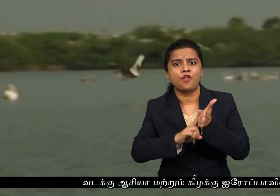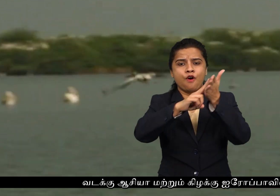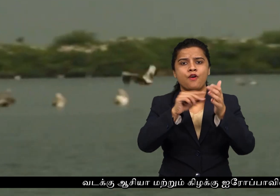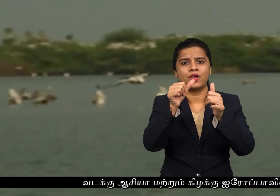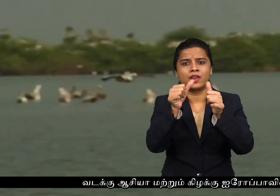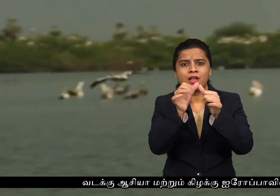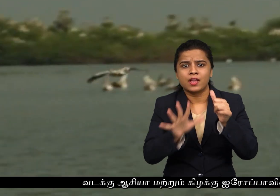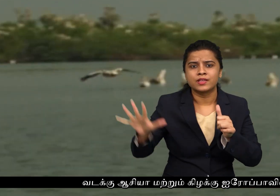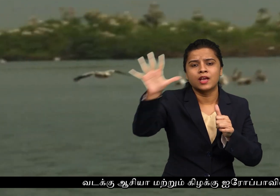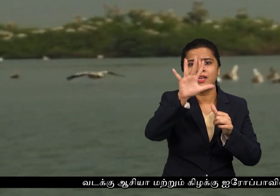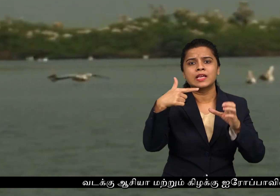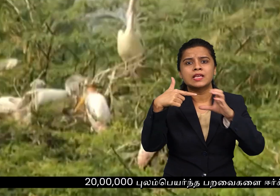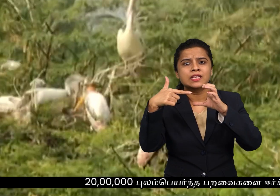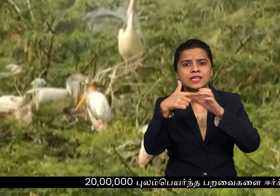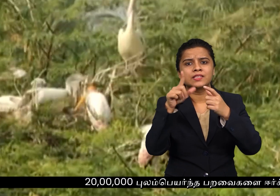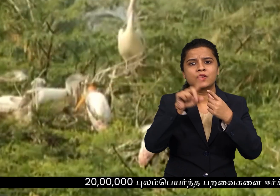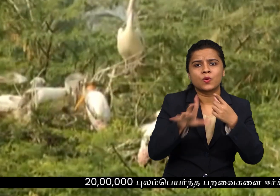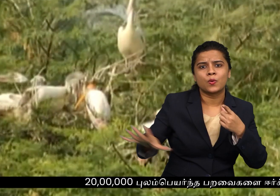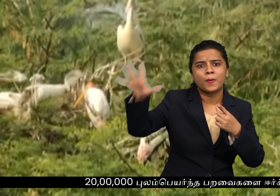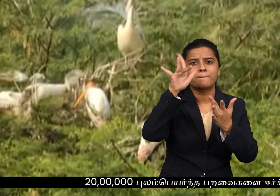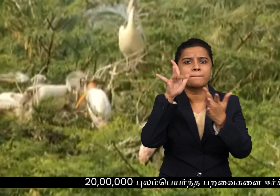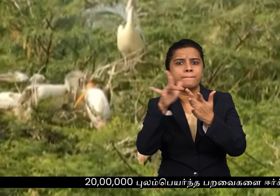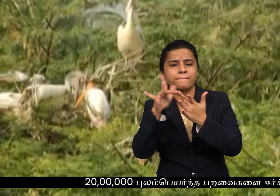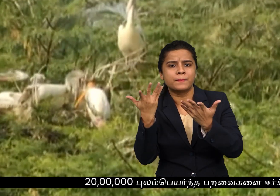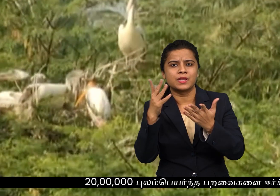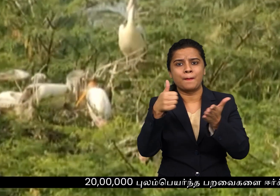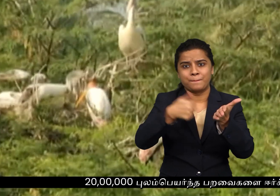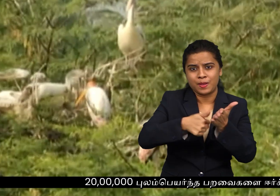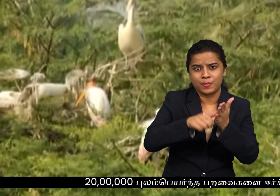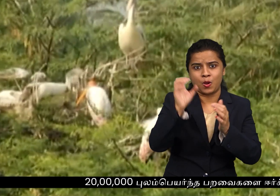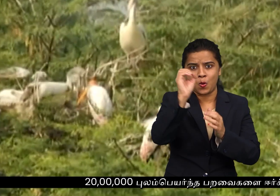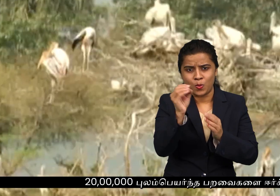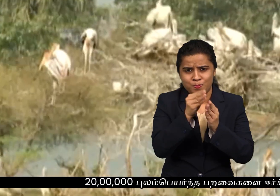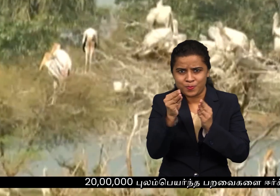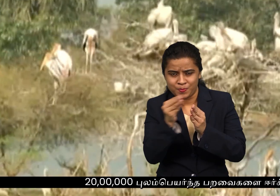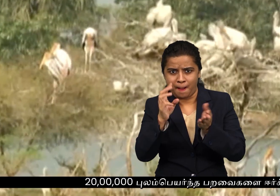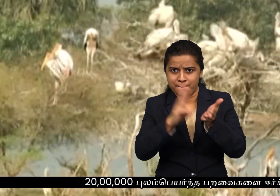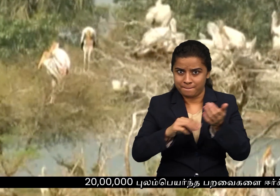கிழக்கு ஐரோப்பாவிலிருந்து 20 லட்சம் புலம்பெயர்ந்த பறவைகளை ஈர்க்கிறது.